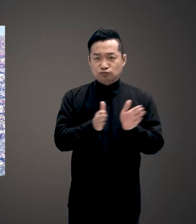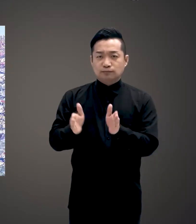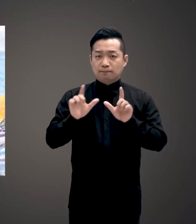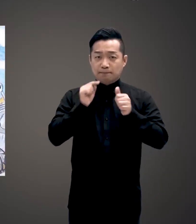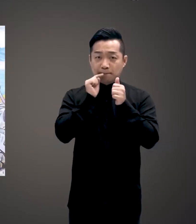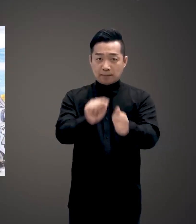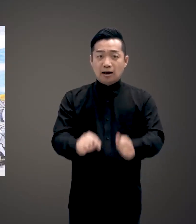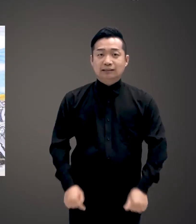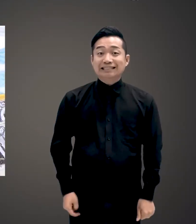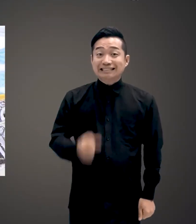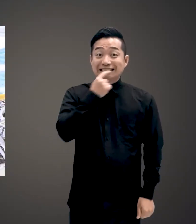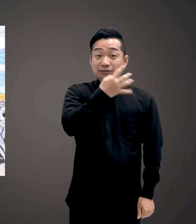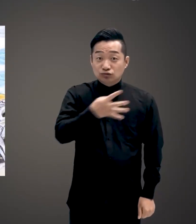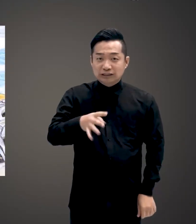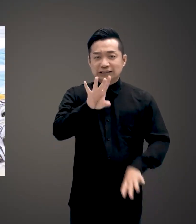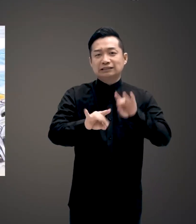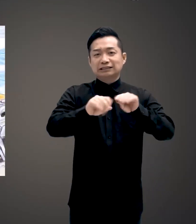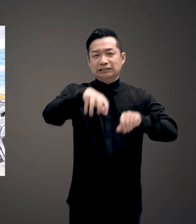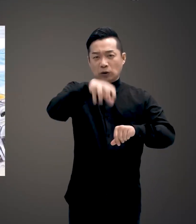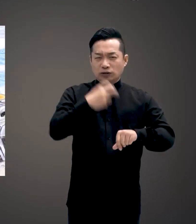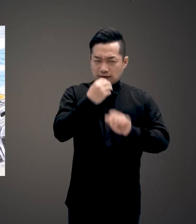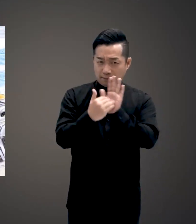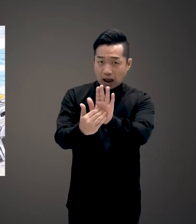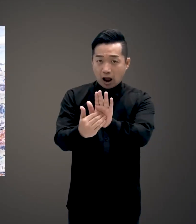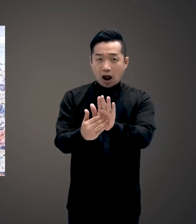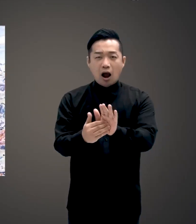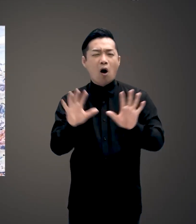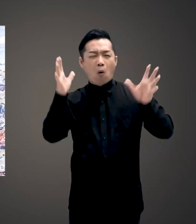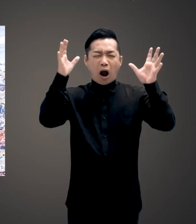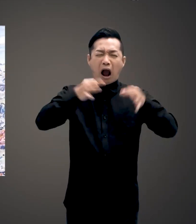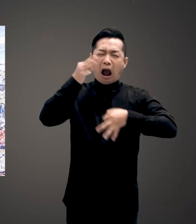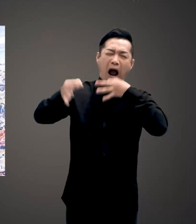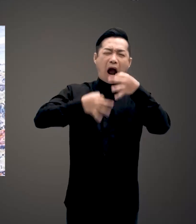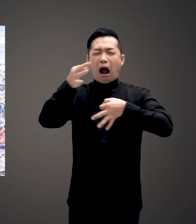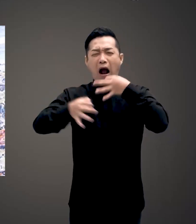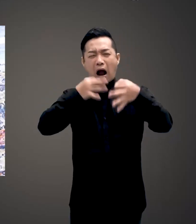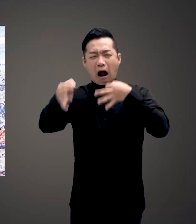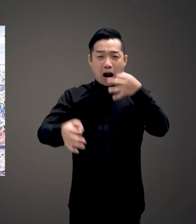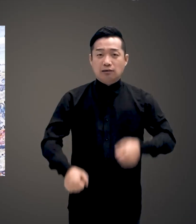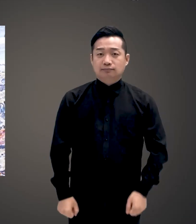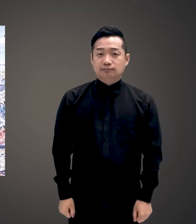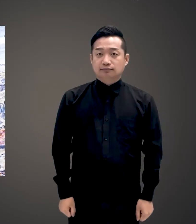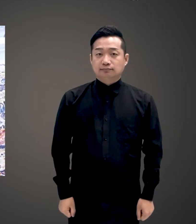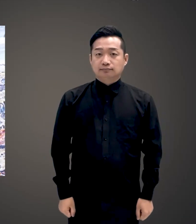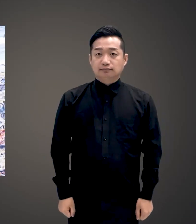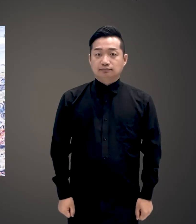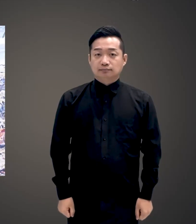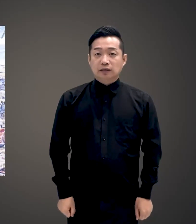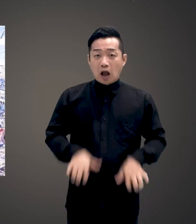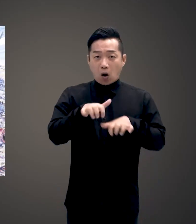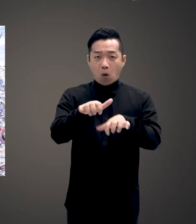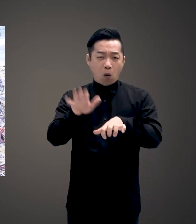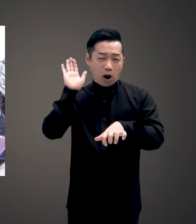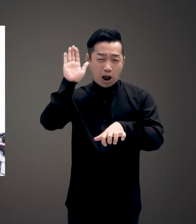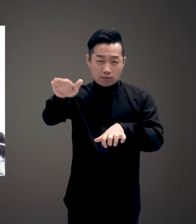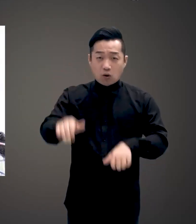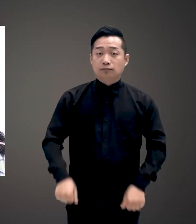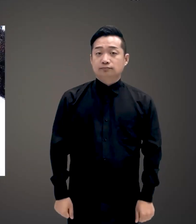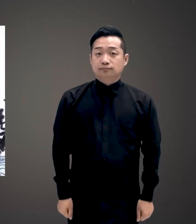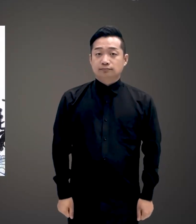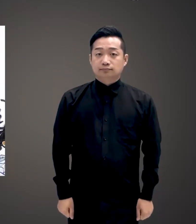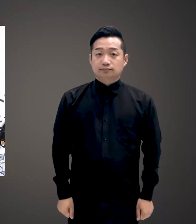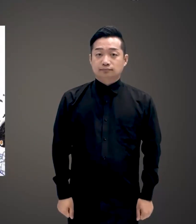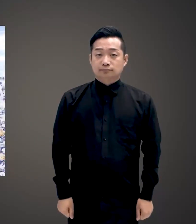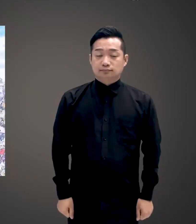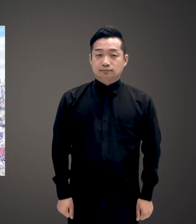갖추어라! 흰문의 갯벌을 지켜내자! 와! 얍! 얍! 와! 돌격! 앞으로!